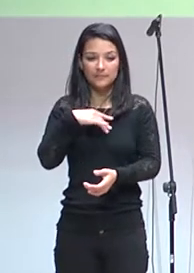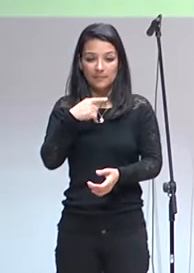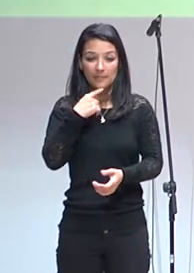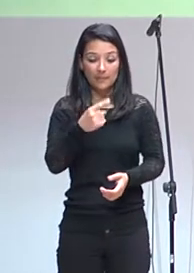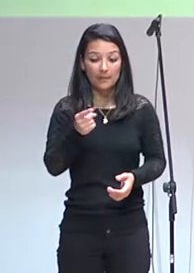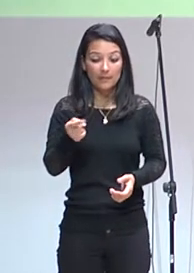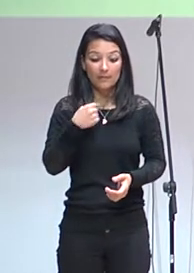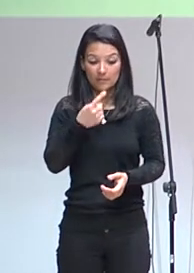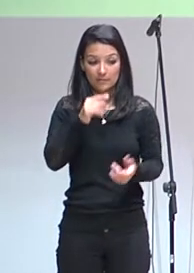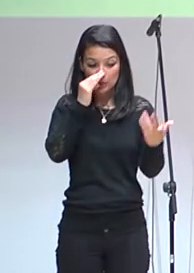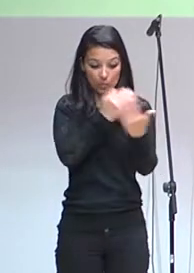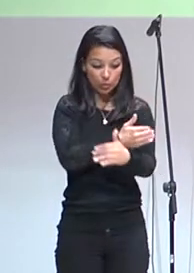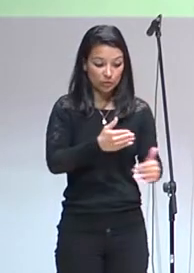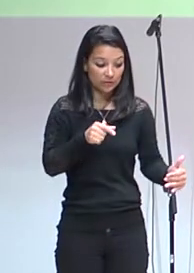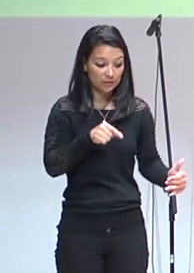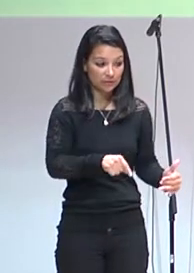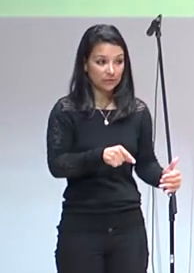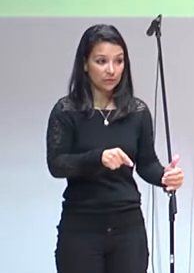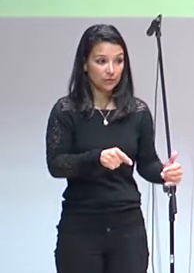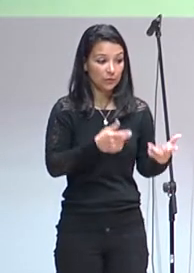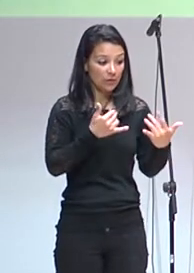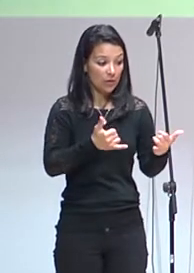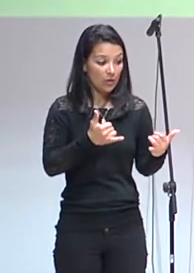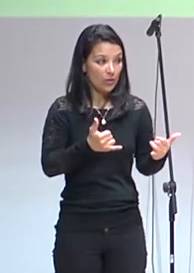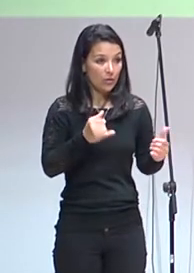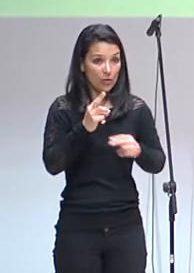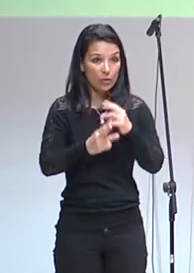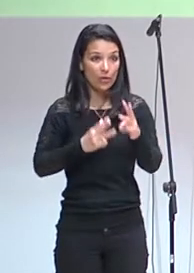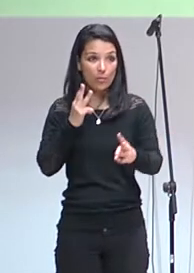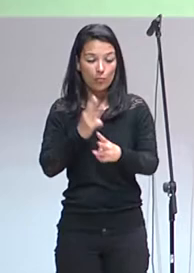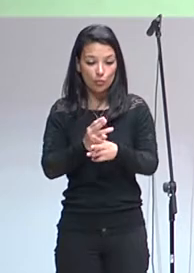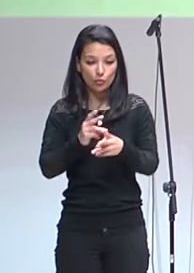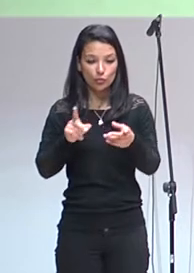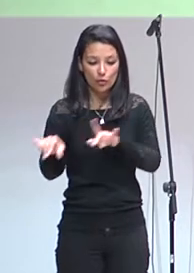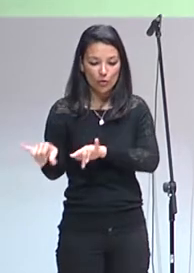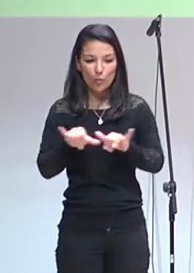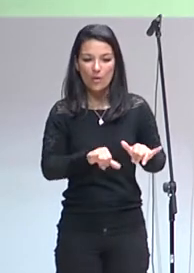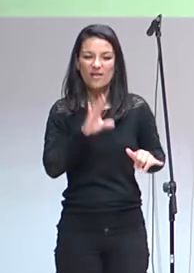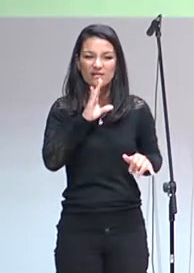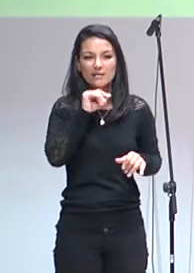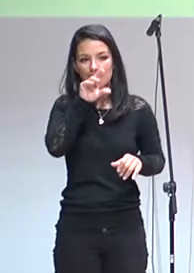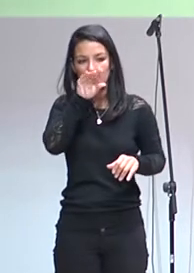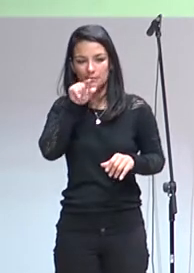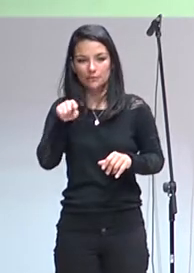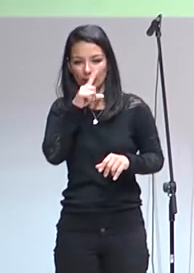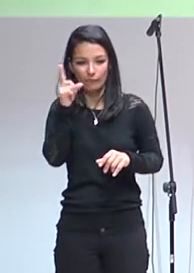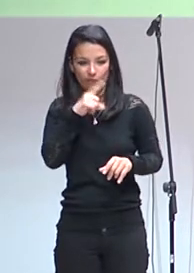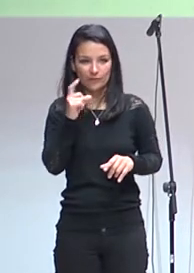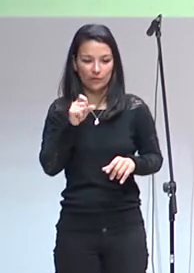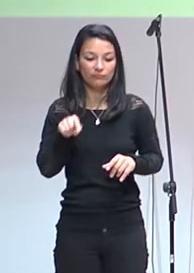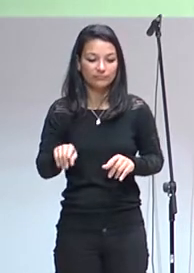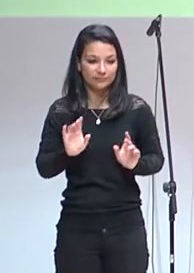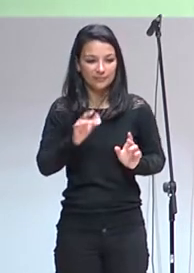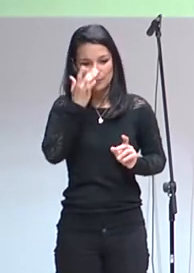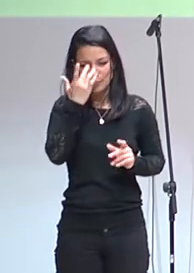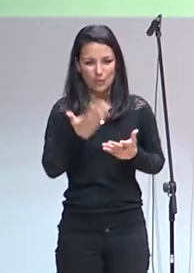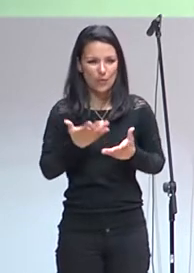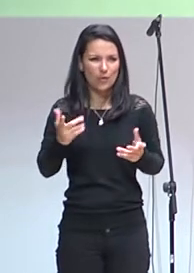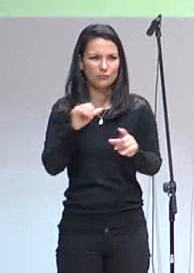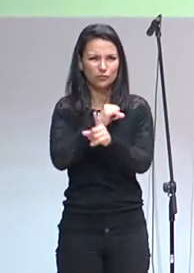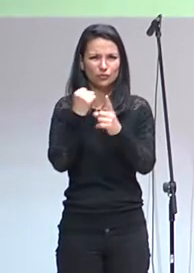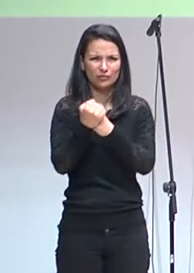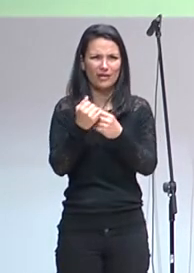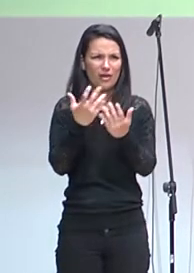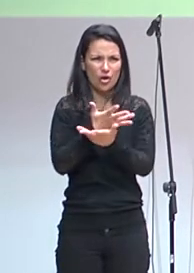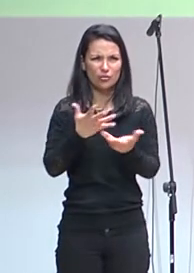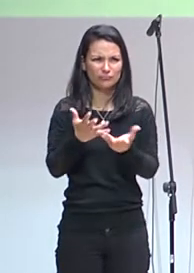este mundo son el patito feo. Sí, por el sistema, por el rigor, por el modelo prusiano, por tanta cosa.